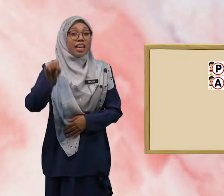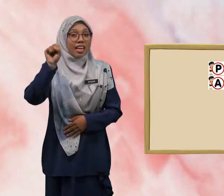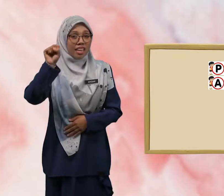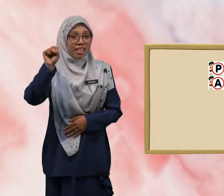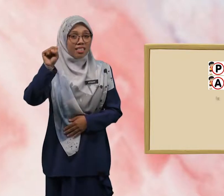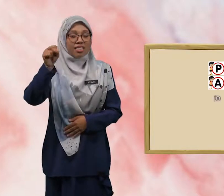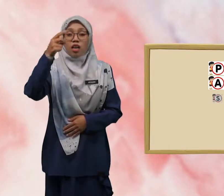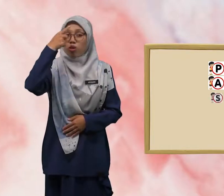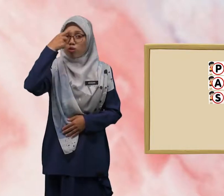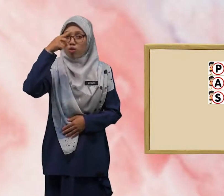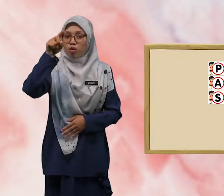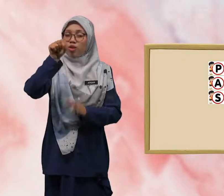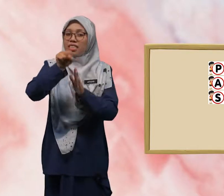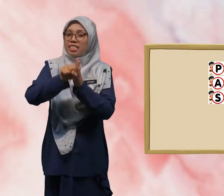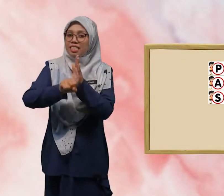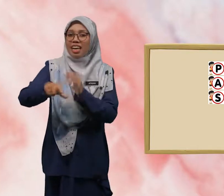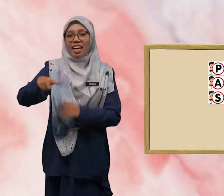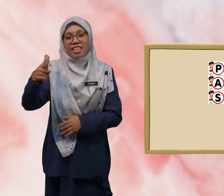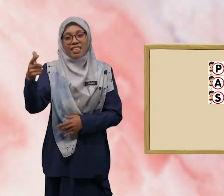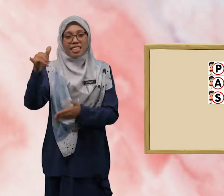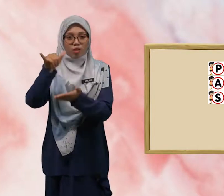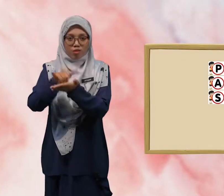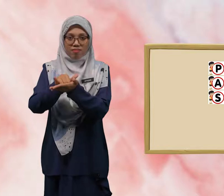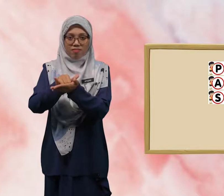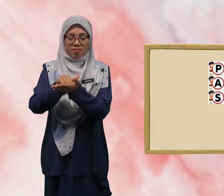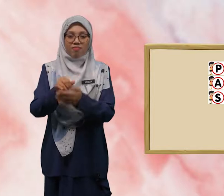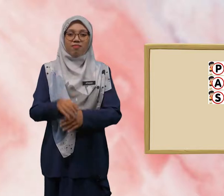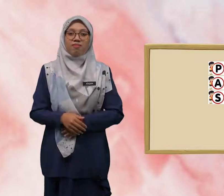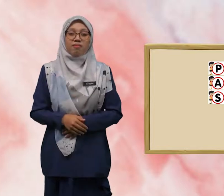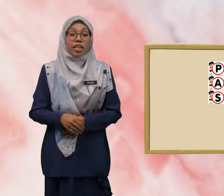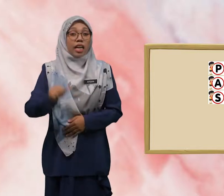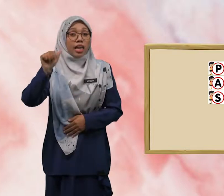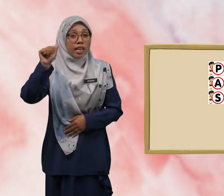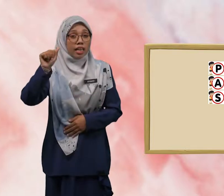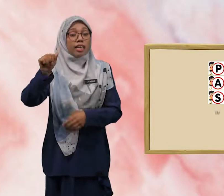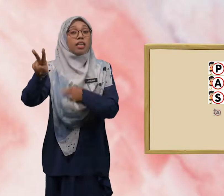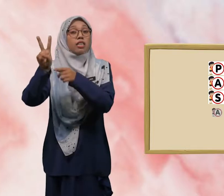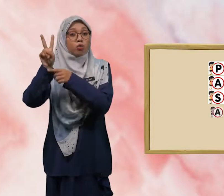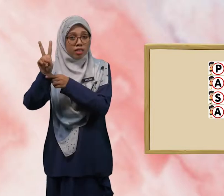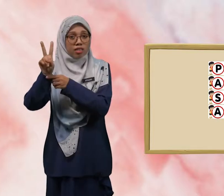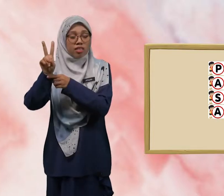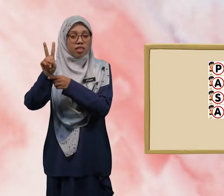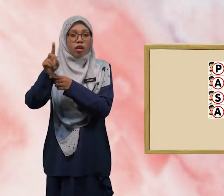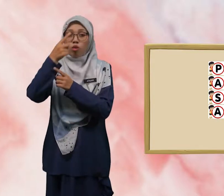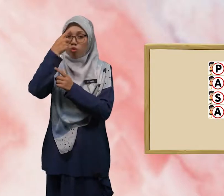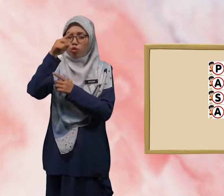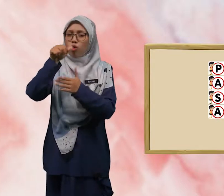es untuk Selain itu ih yang kedua untuk